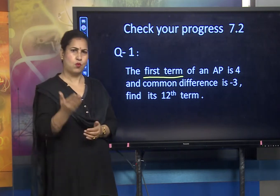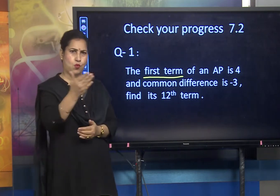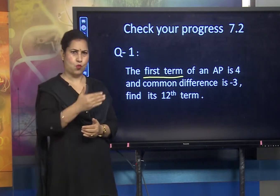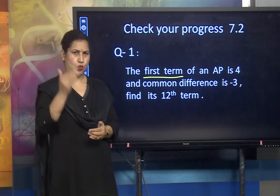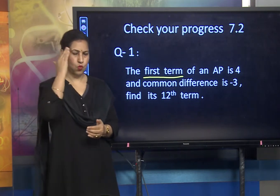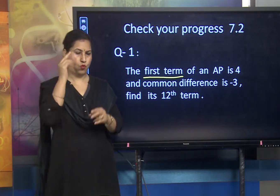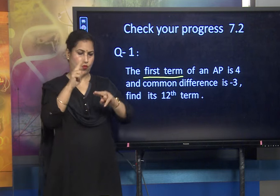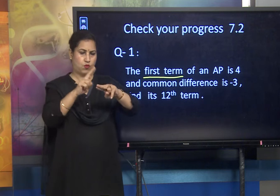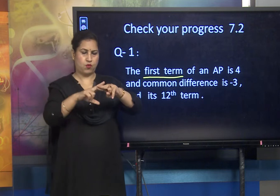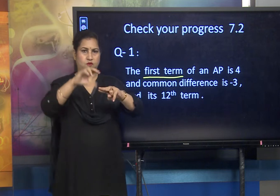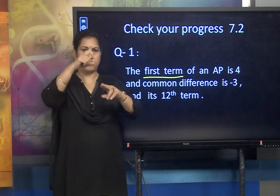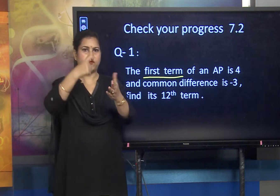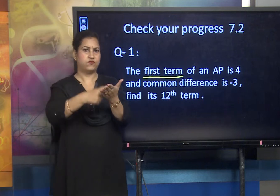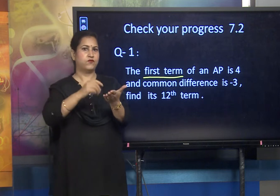आप सभी जानते हैं कि फॉर्मूला